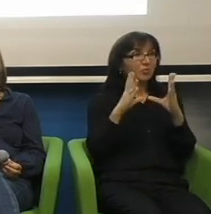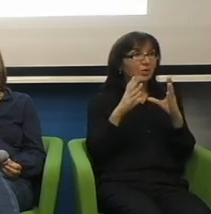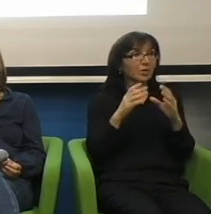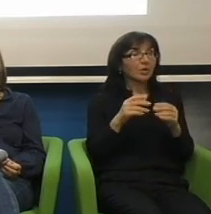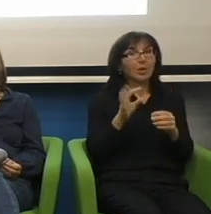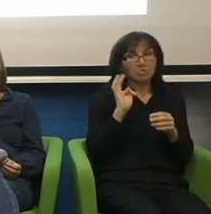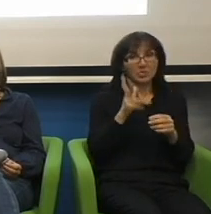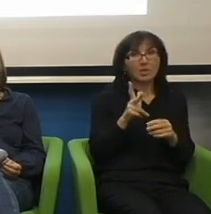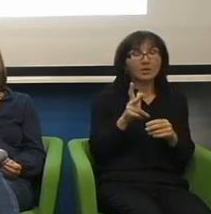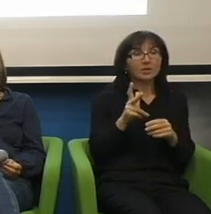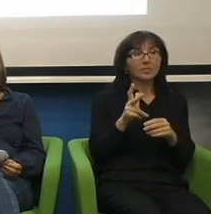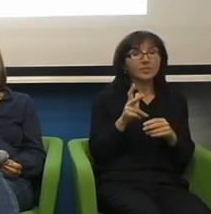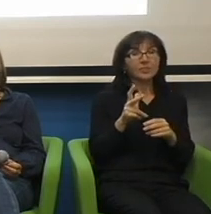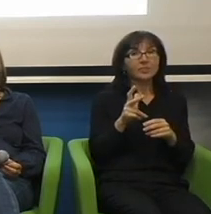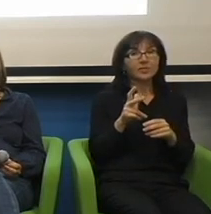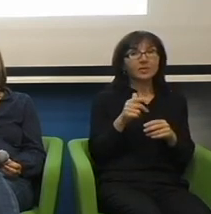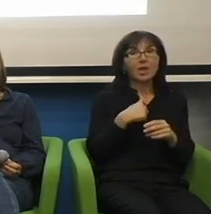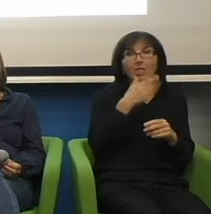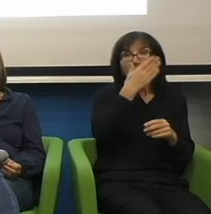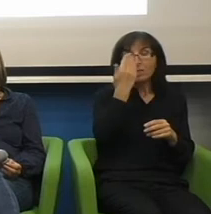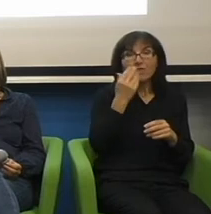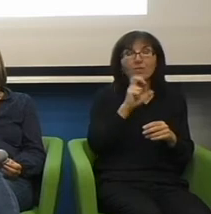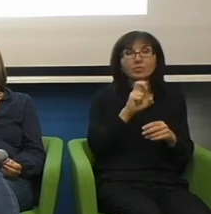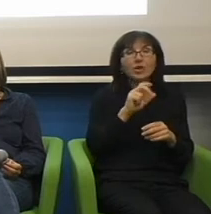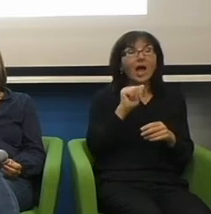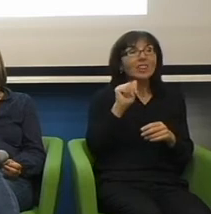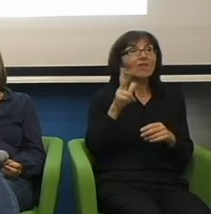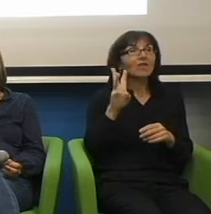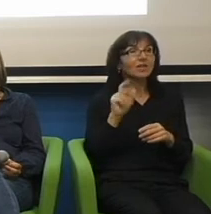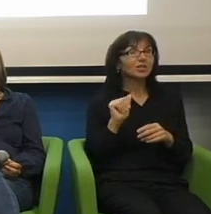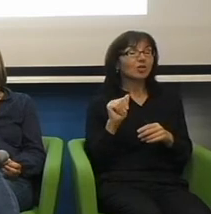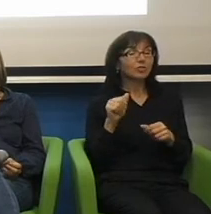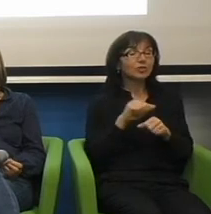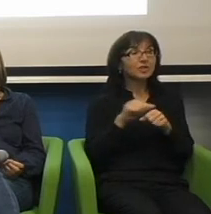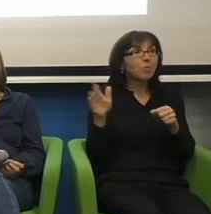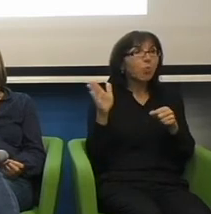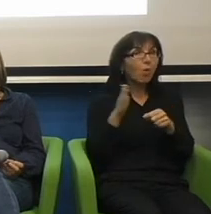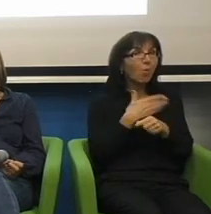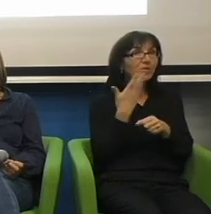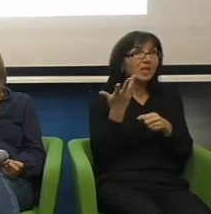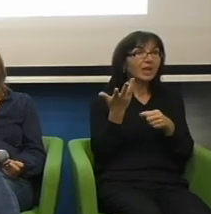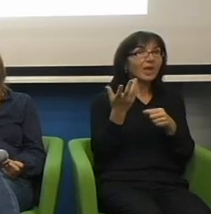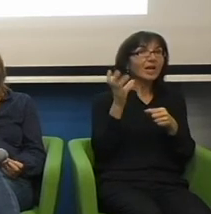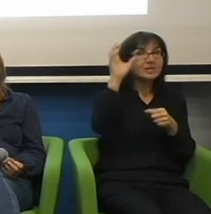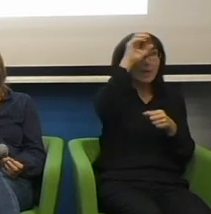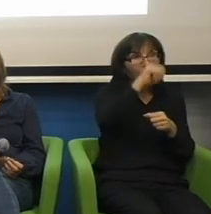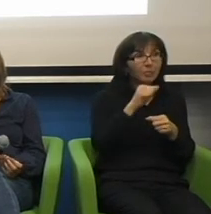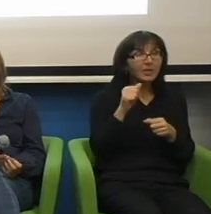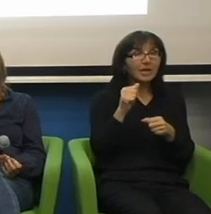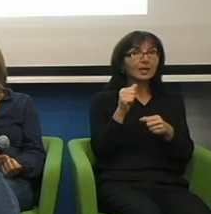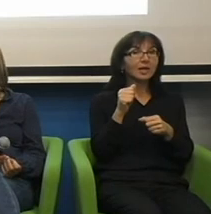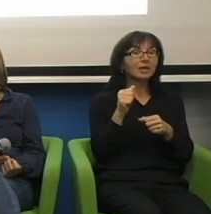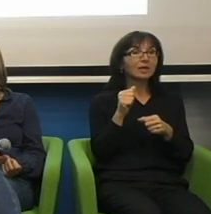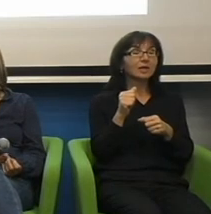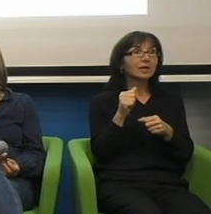wątpliwości. Natomiast ja nie wiem, czy to, że Anna Walentynowicz jest pomijana, to jest aktualne. Ja tak zauważyłam. Ja